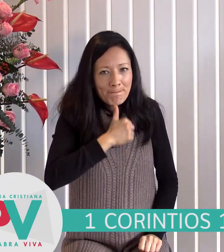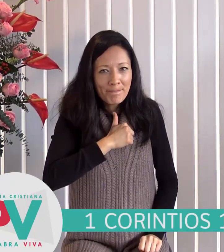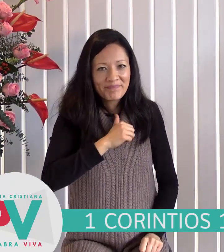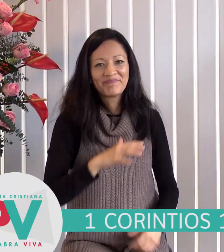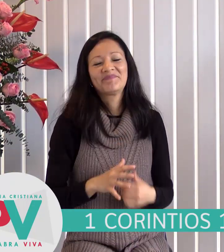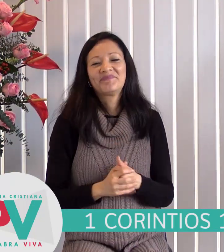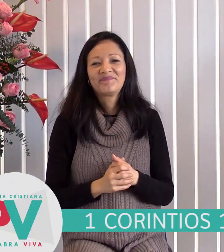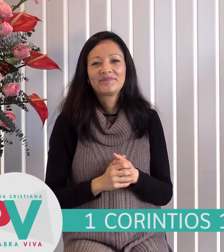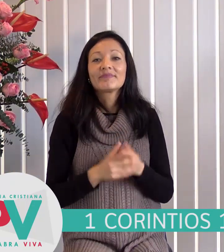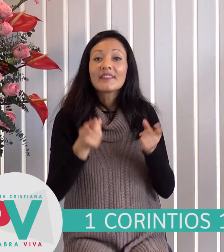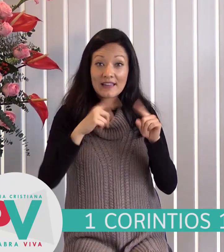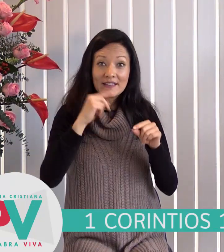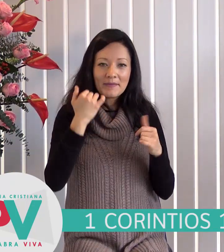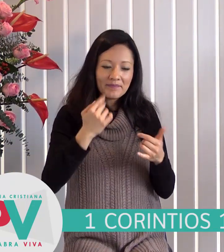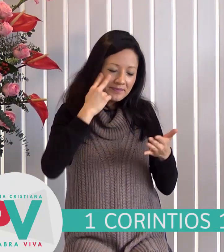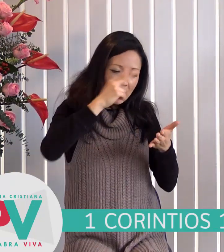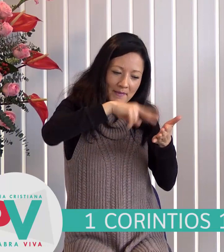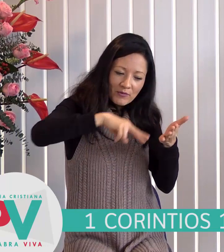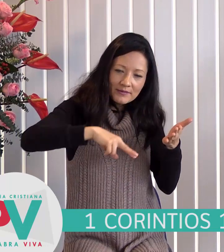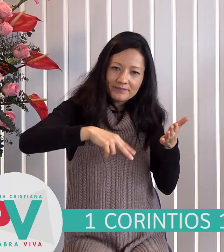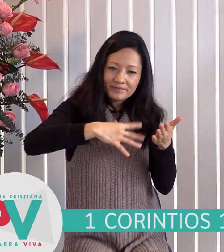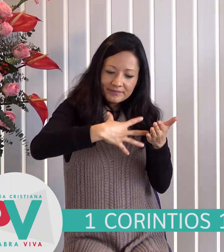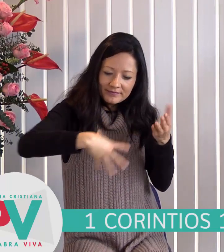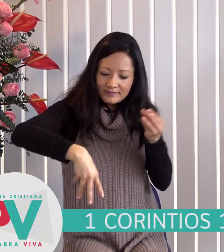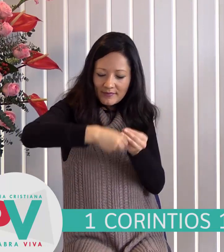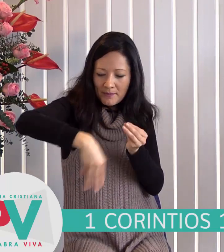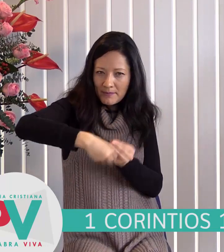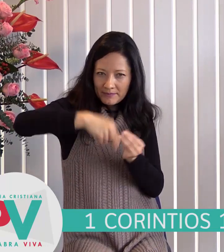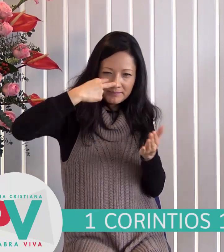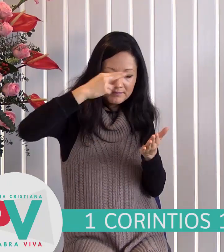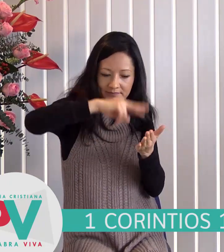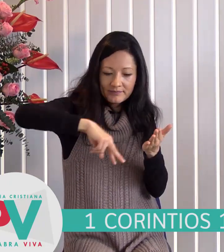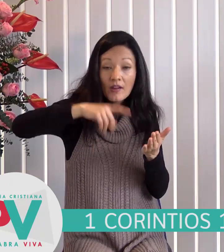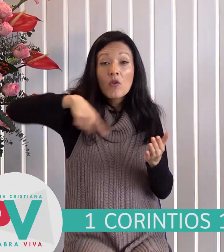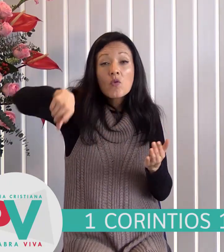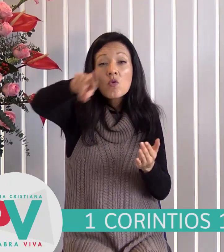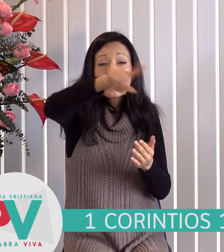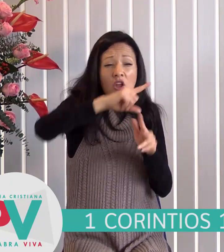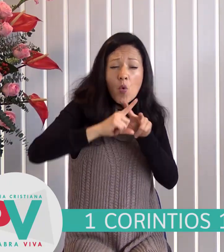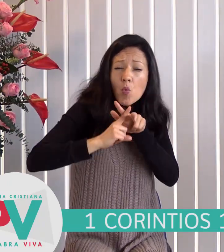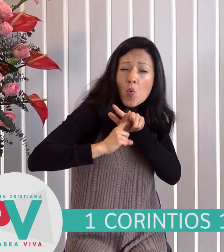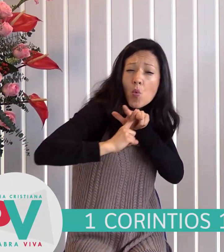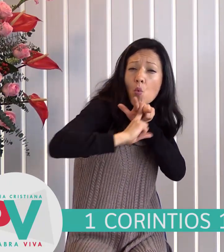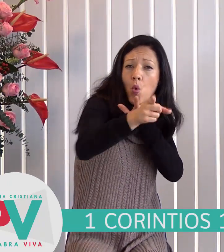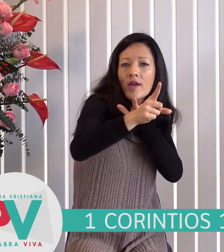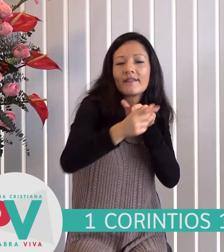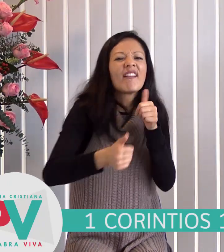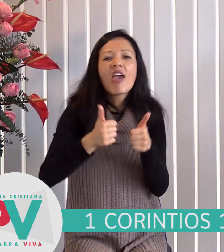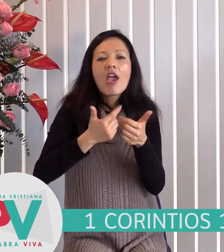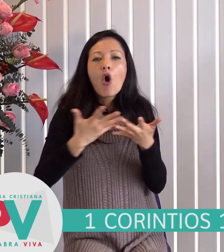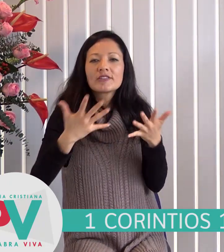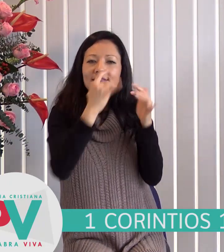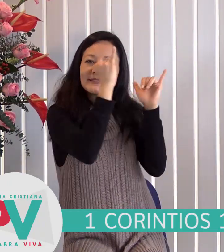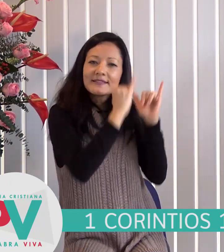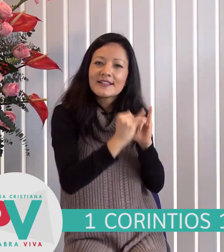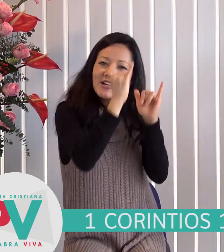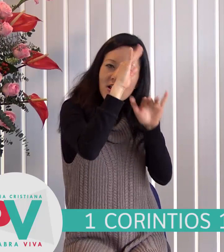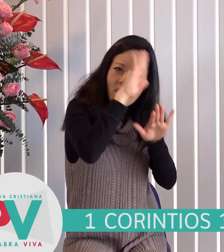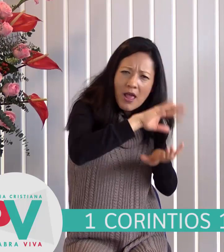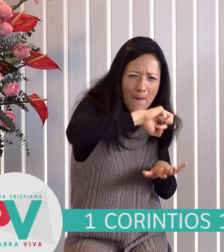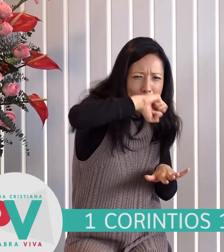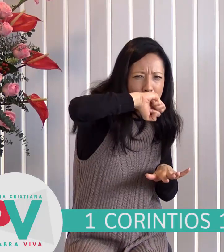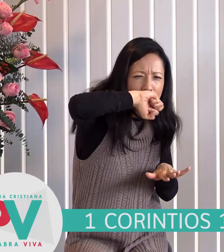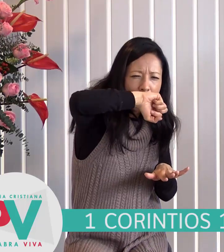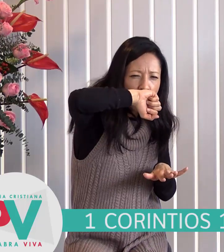porque tiene que ver con nuestra Santa Cena de hoy. Por tanto, amados míos, huid de la idolatría. ¿Sabe qué es